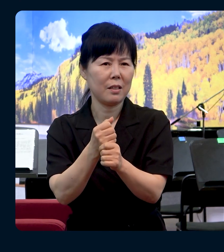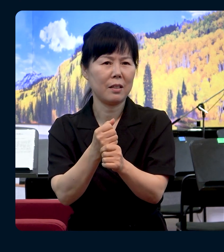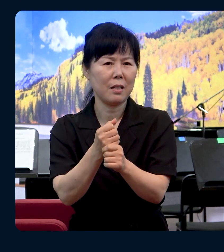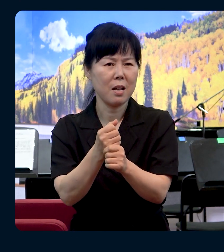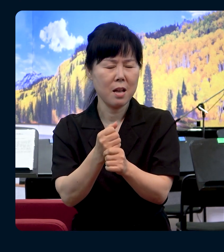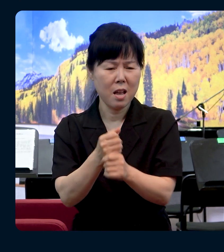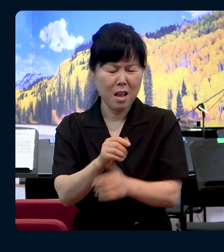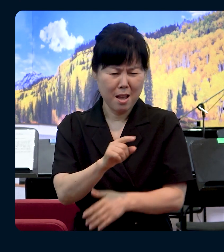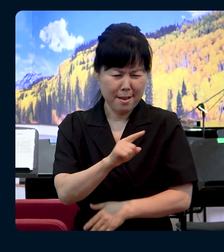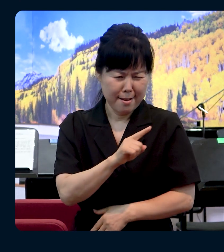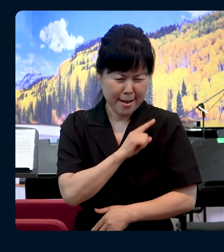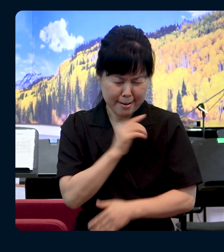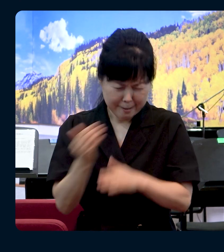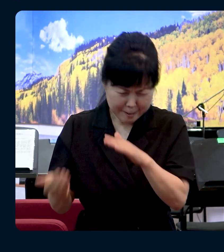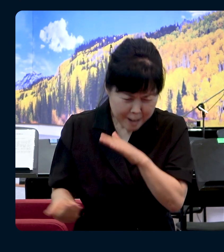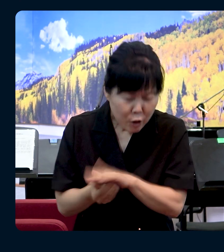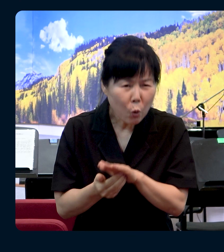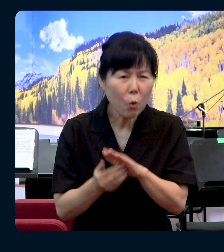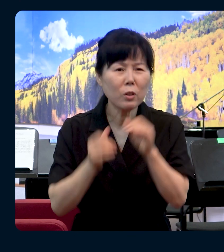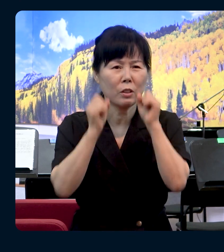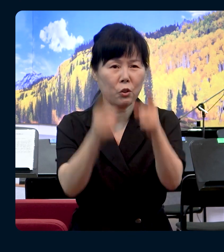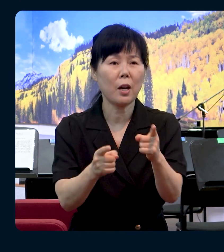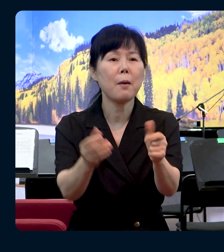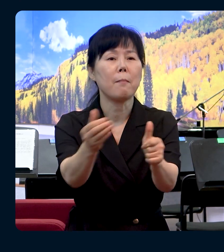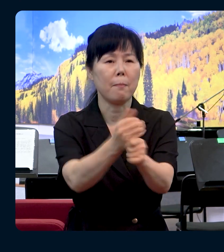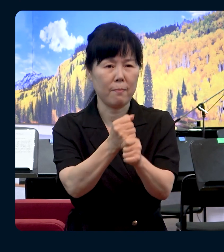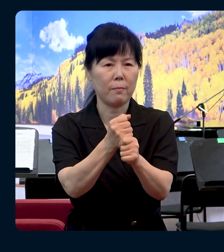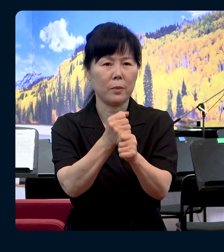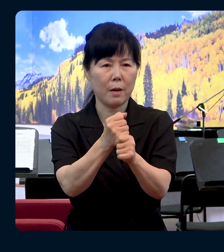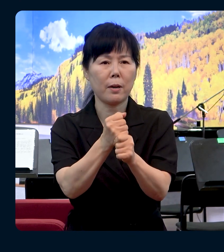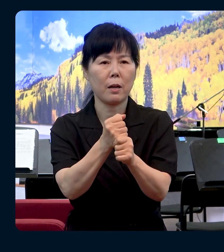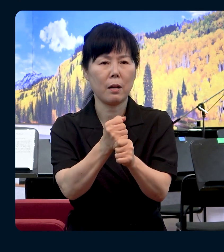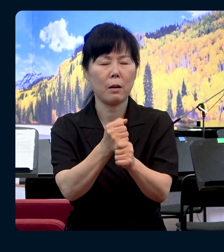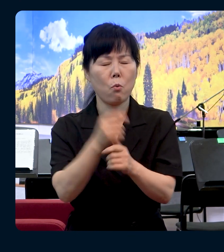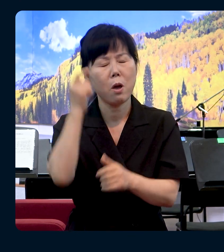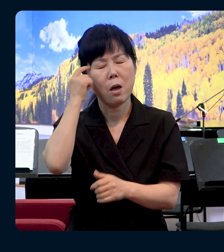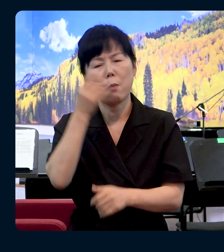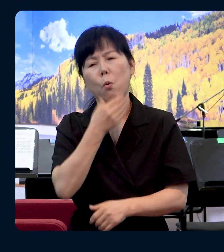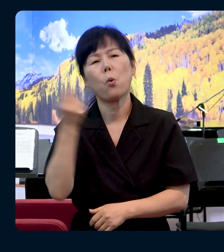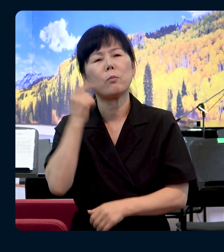가장 최고로 만들라는 거예요. 어떻게 최고? 복음 전할 수 있는 최고.